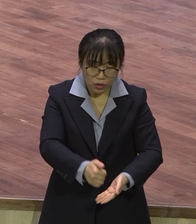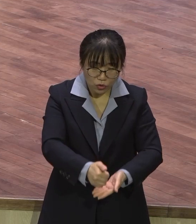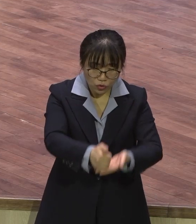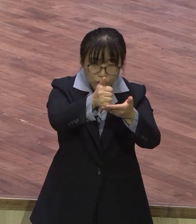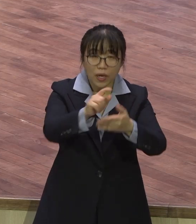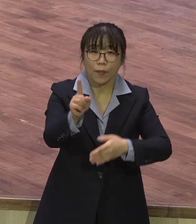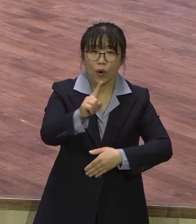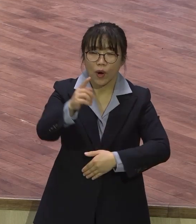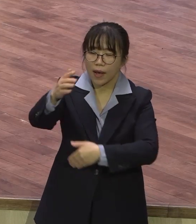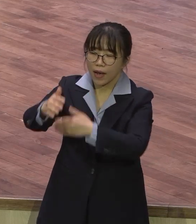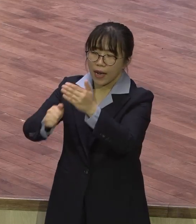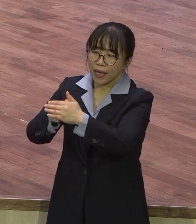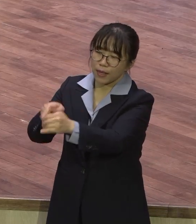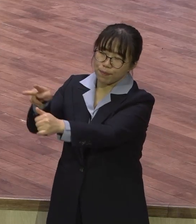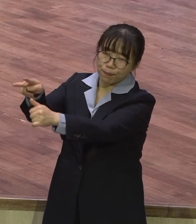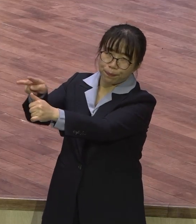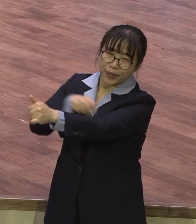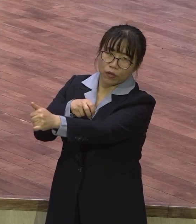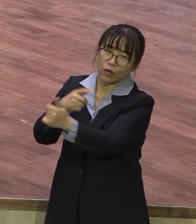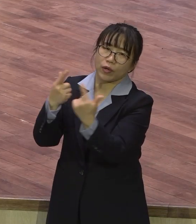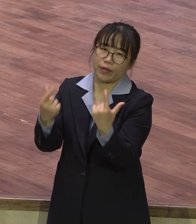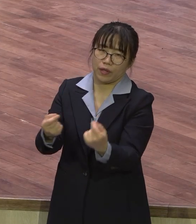미워하는 하나님을 무시하는